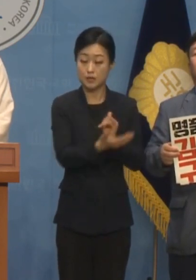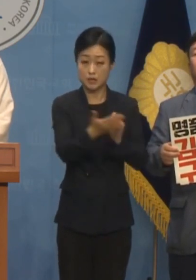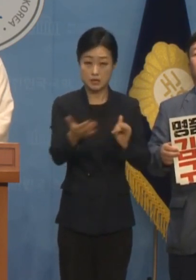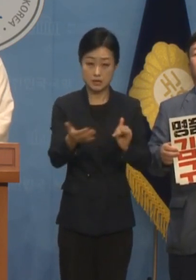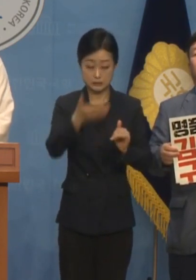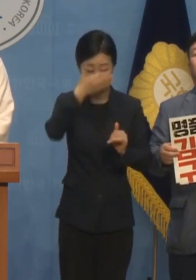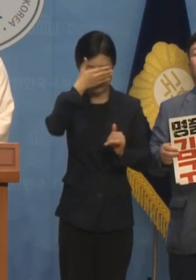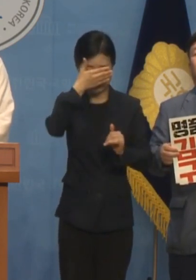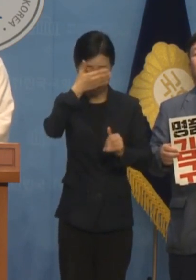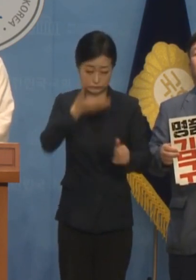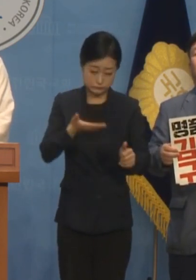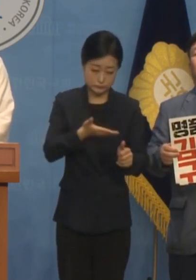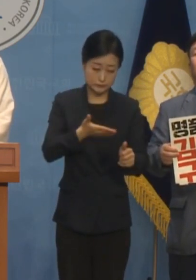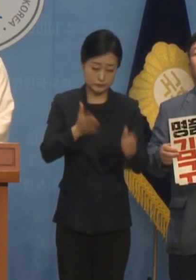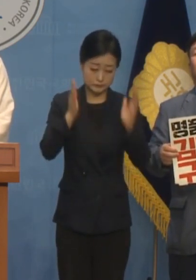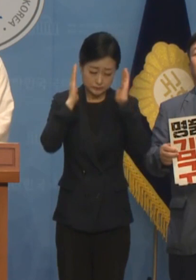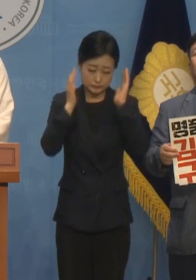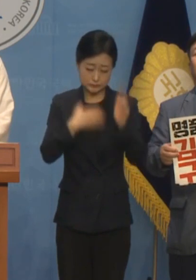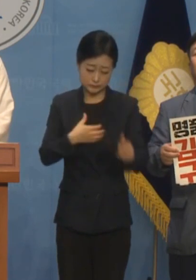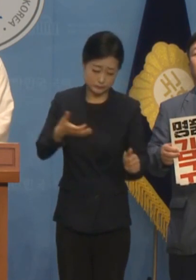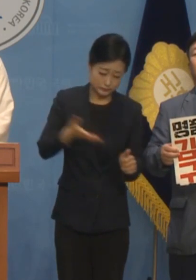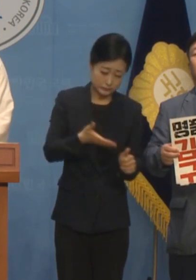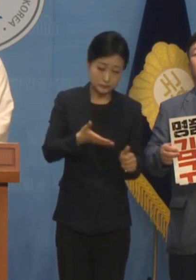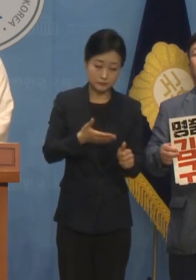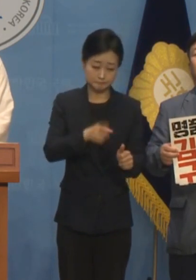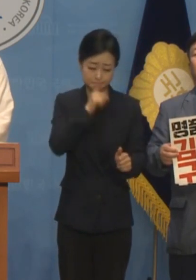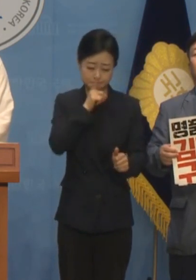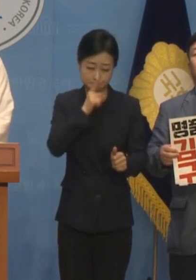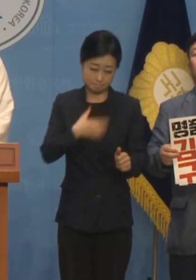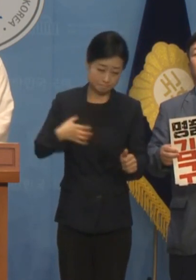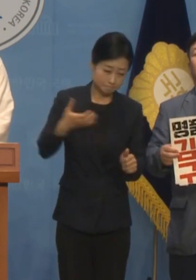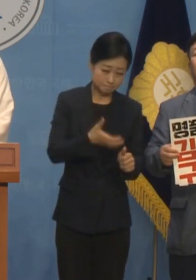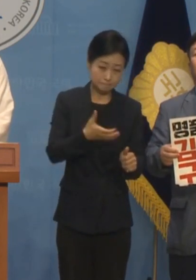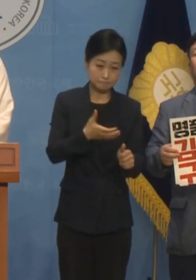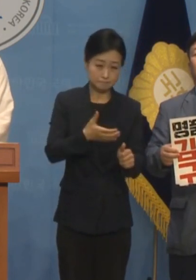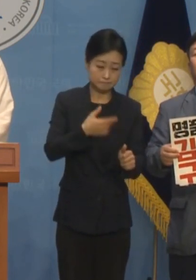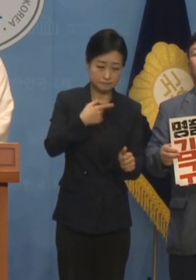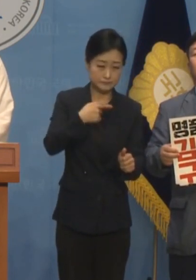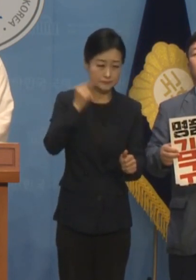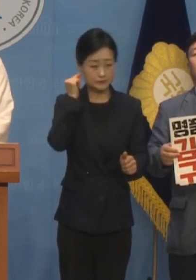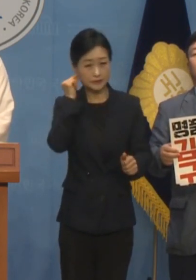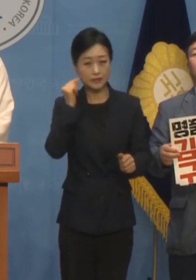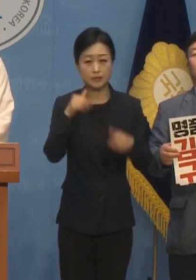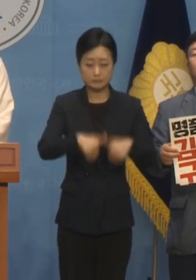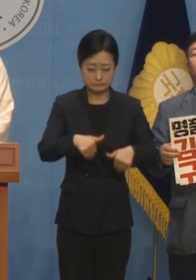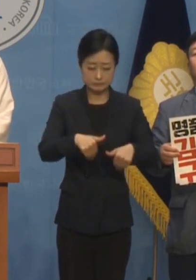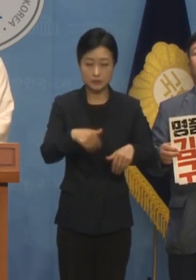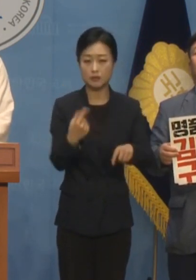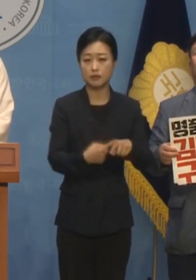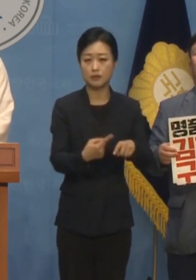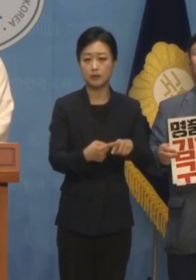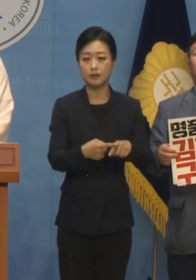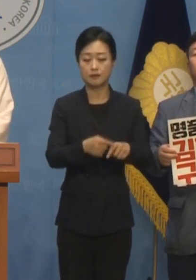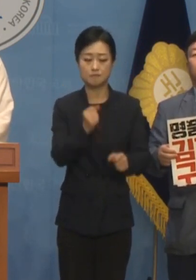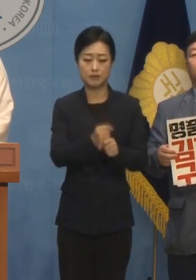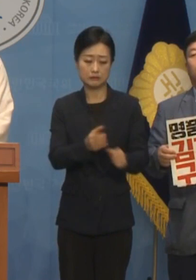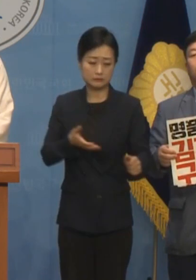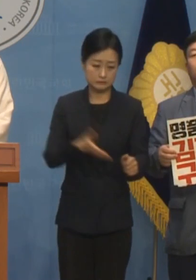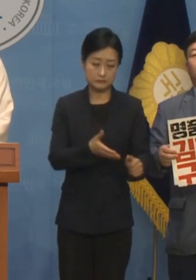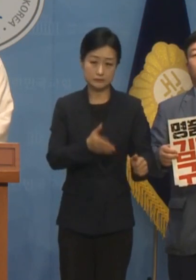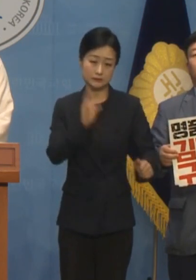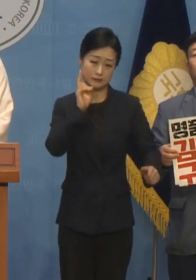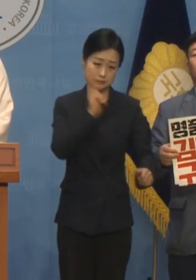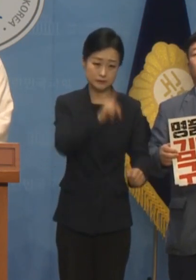가리고 귀를 막고 입에는 재갈을 물리고 코를 뚫어 추잡한 짓거리를 버젓이 자행하는